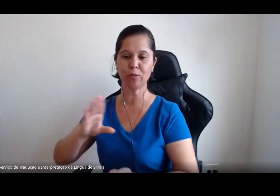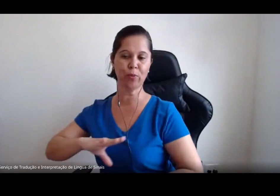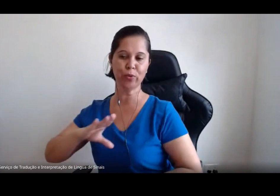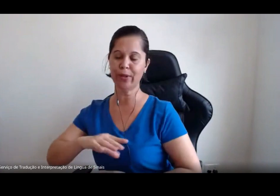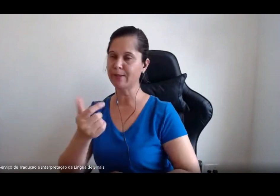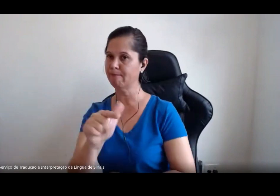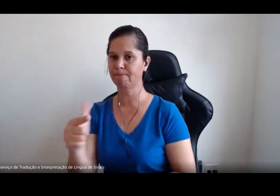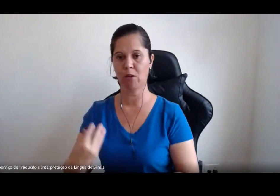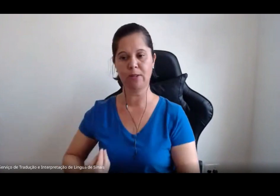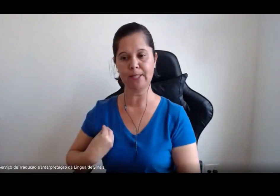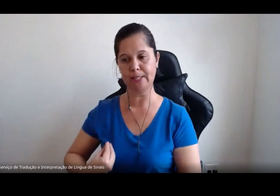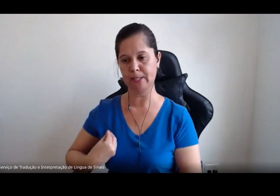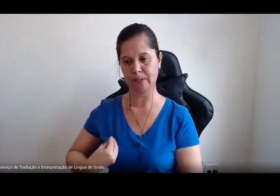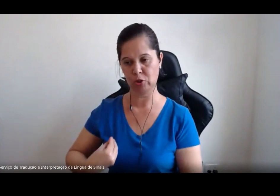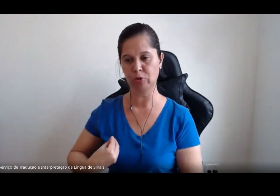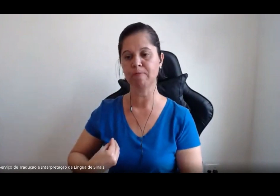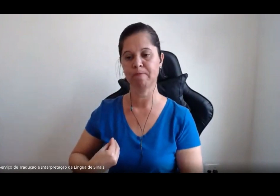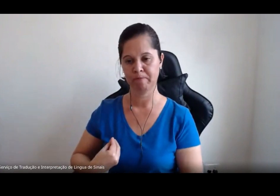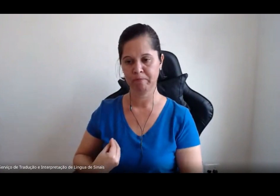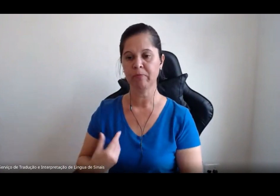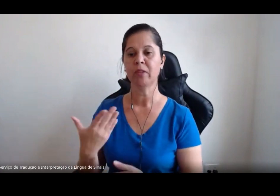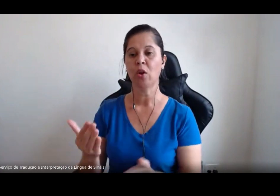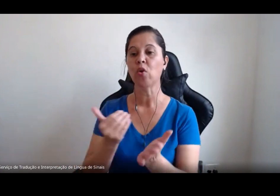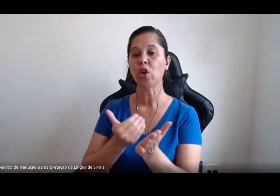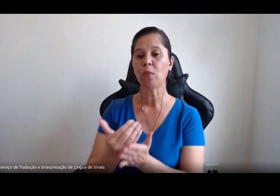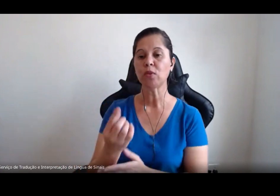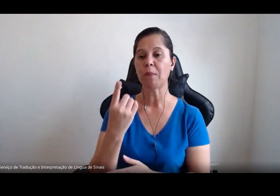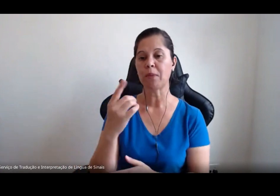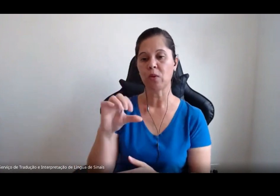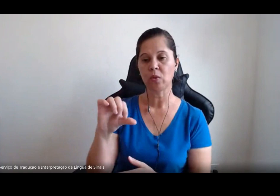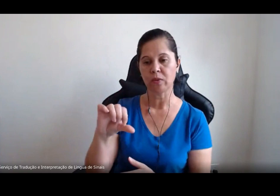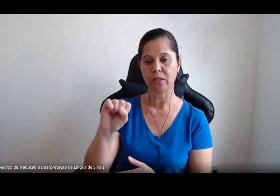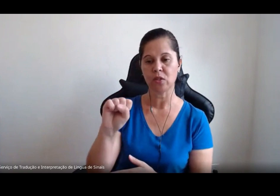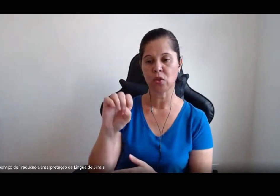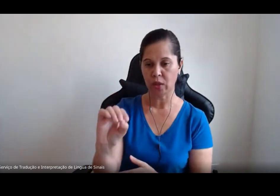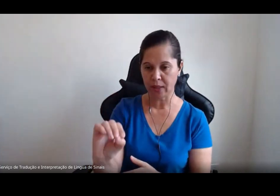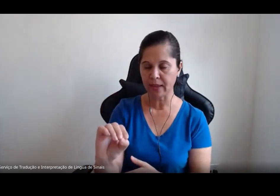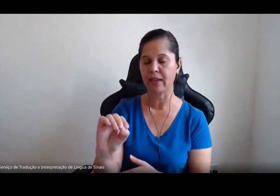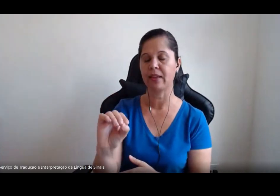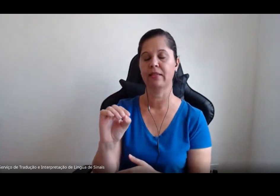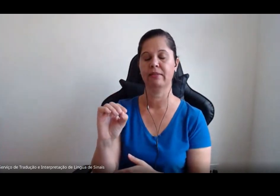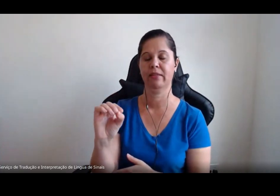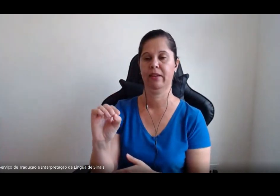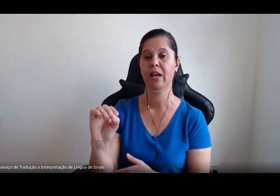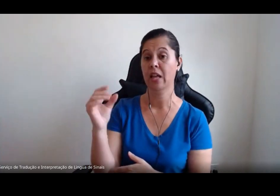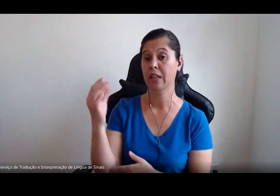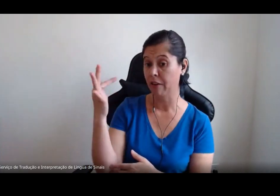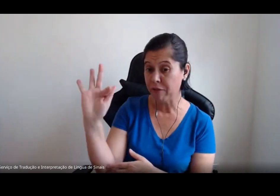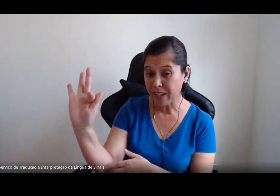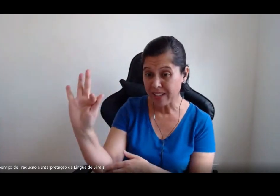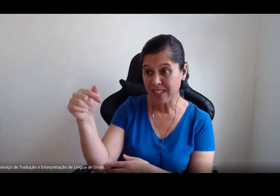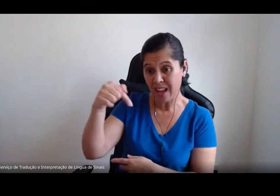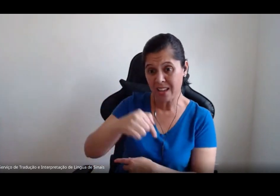Bom, a perspectiva glotopolítica que eu falei para vocês, que nasce nos anos 80, na França, com Marcellès e